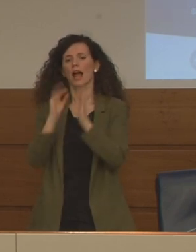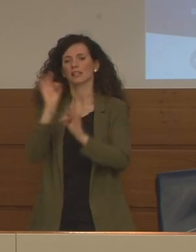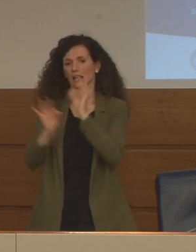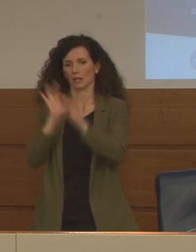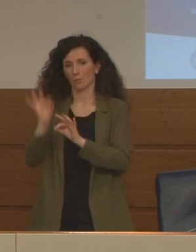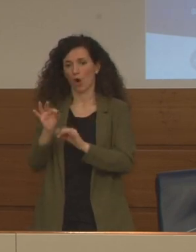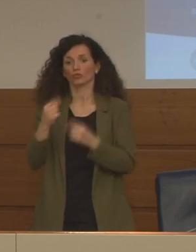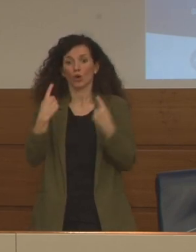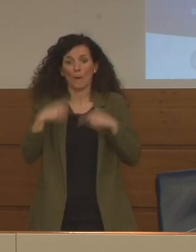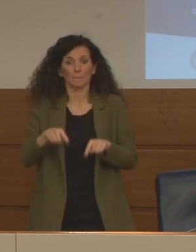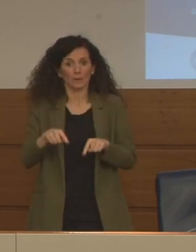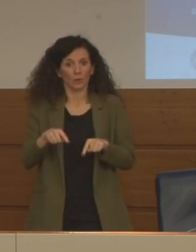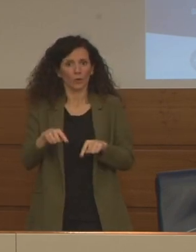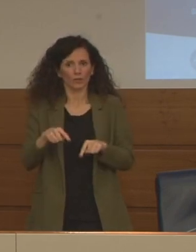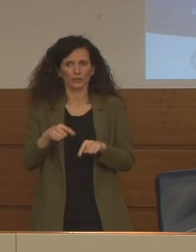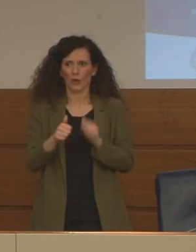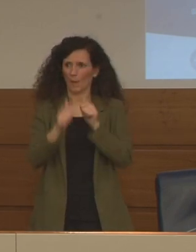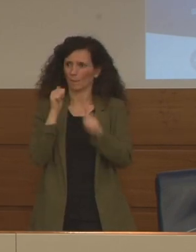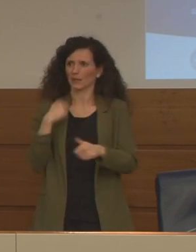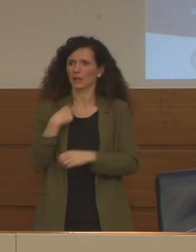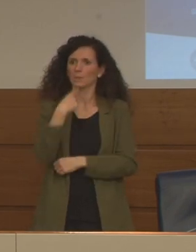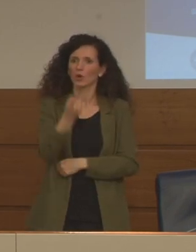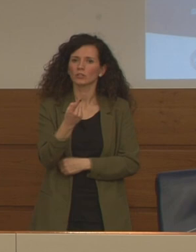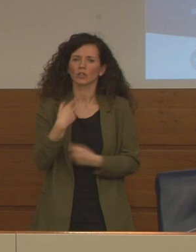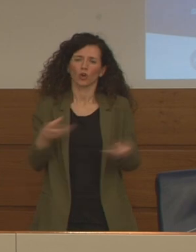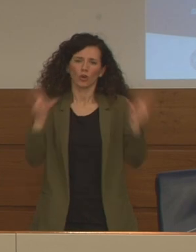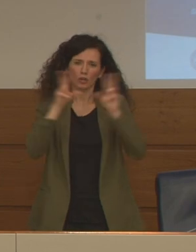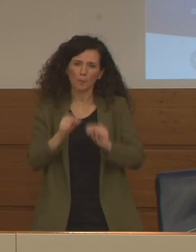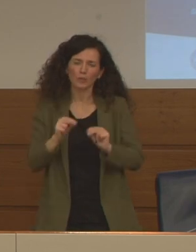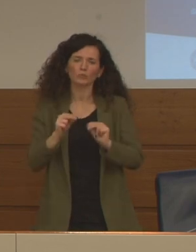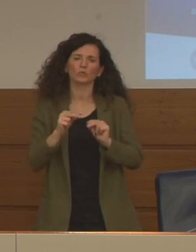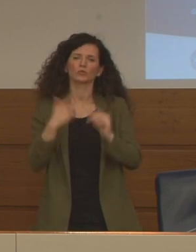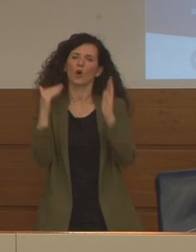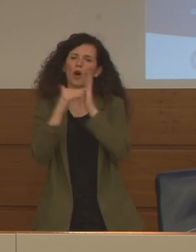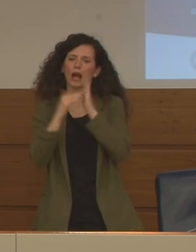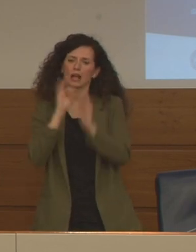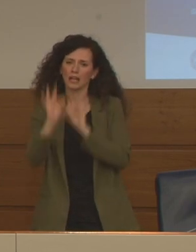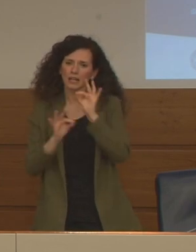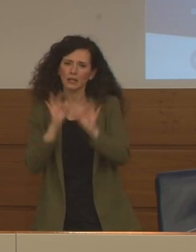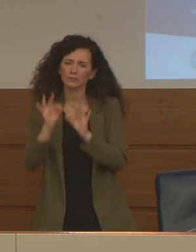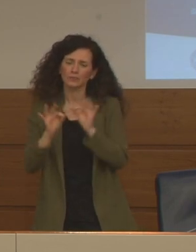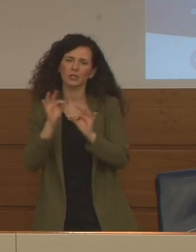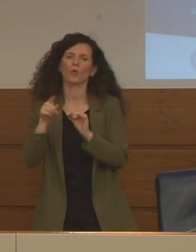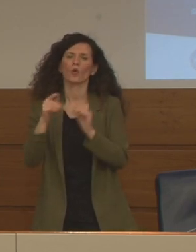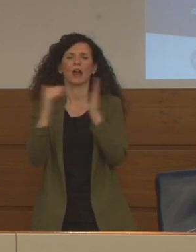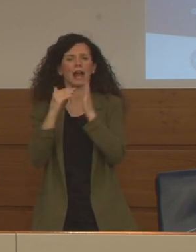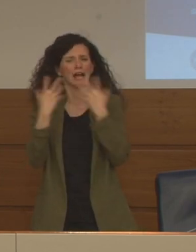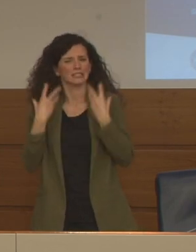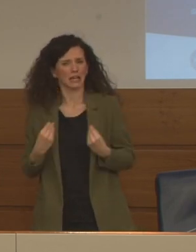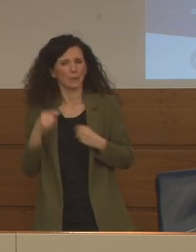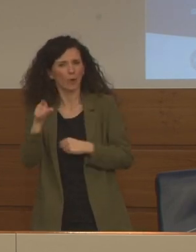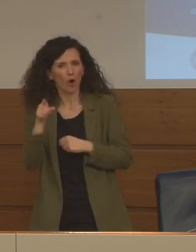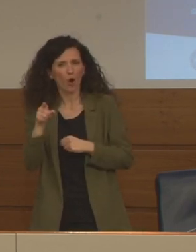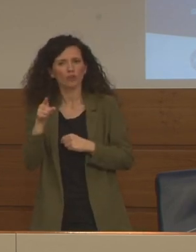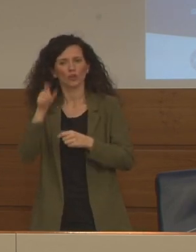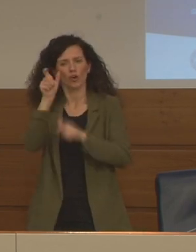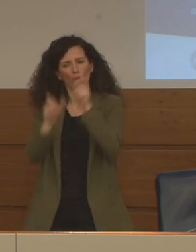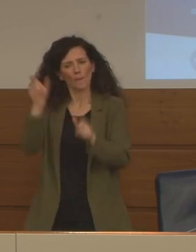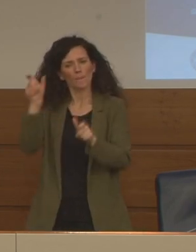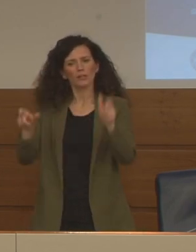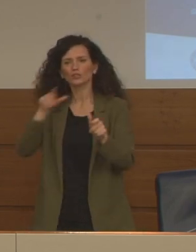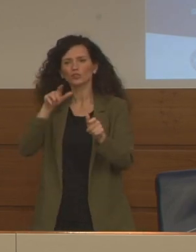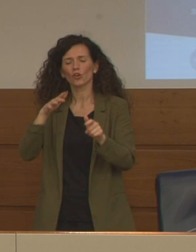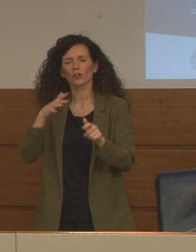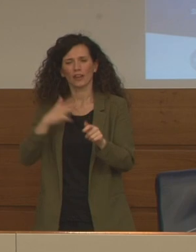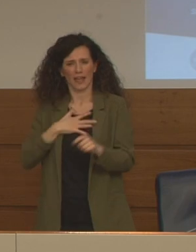abbiamo anche segnalato ne avete sentito ripetere più volte il tema delle case di riposo questi luoghi dove concentriamo delle persone